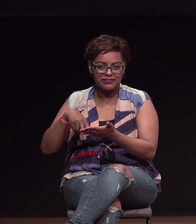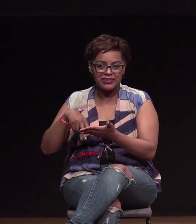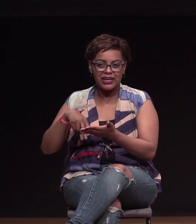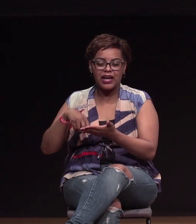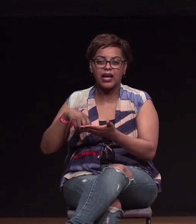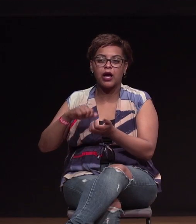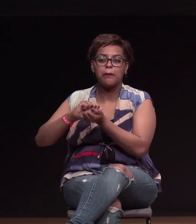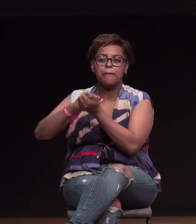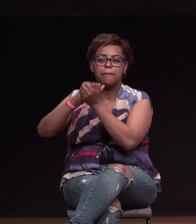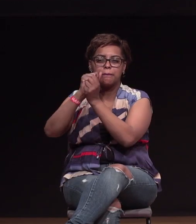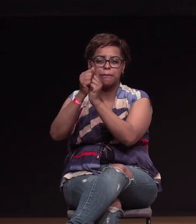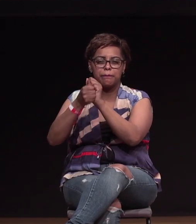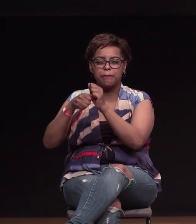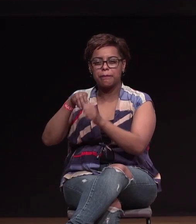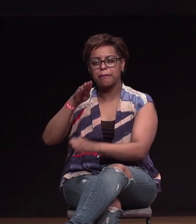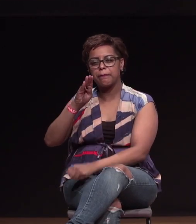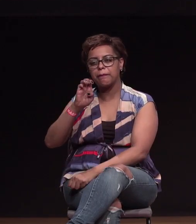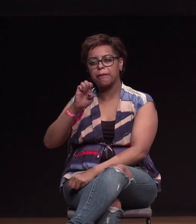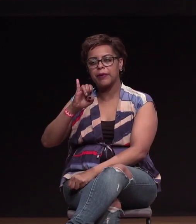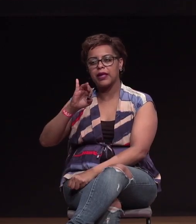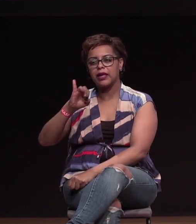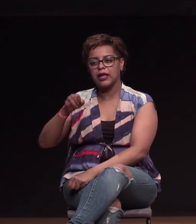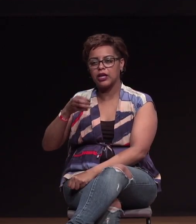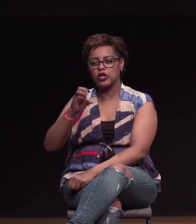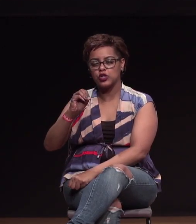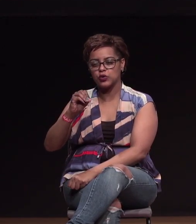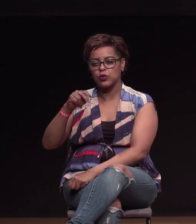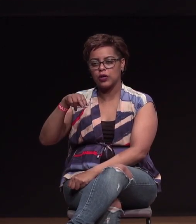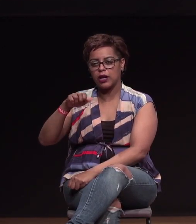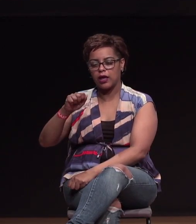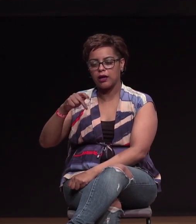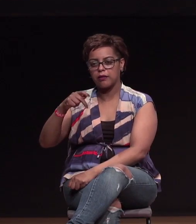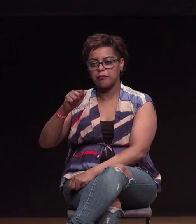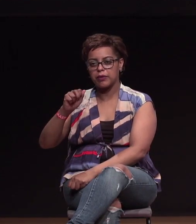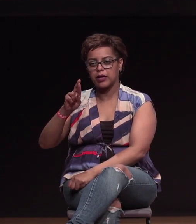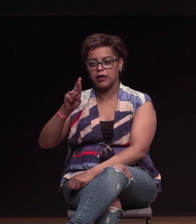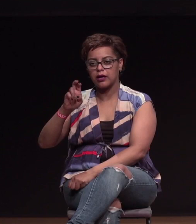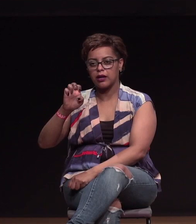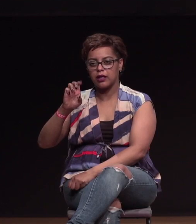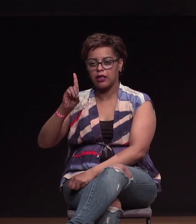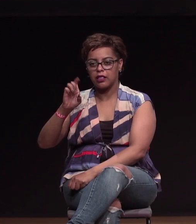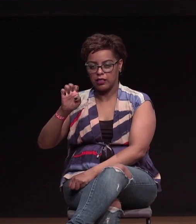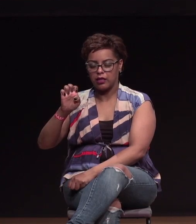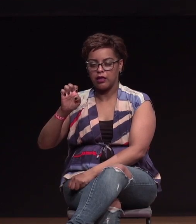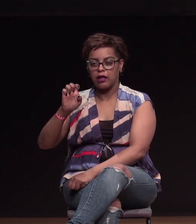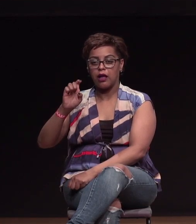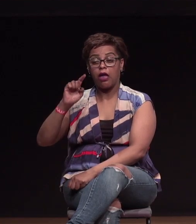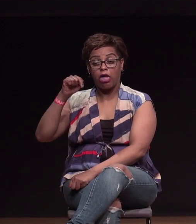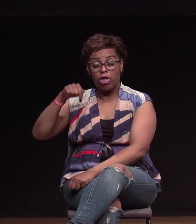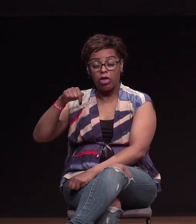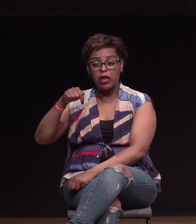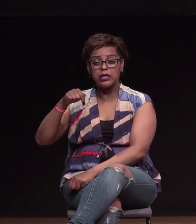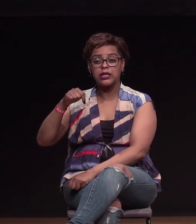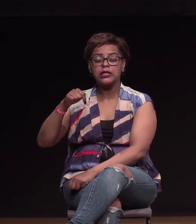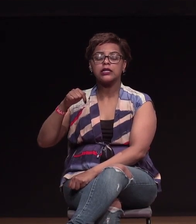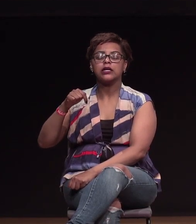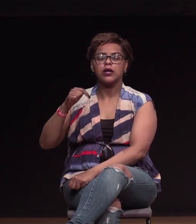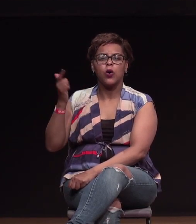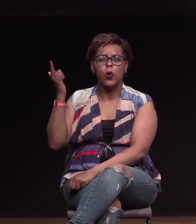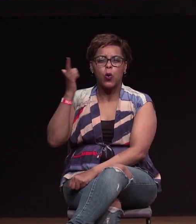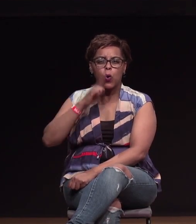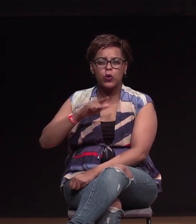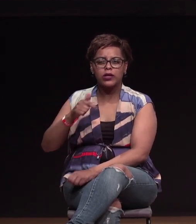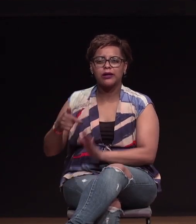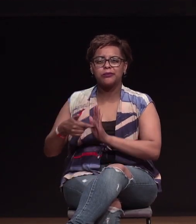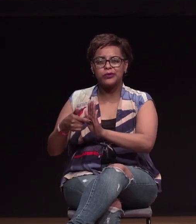na Parede. É um autor que consegue construir personagens adolescentes, né?